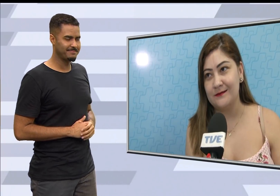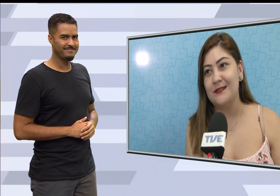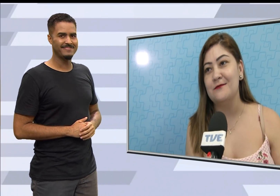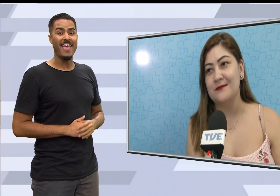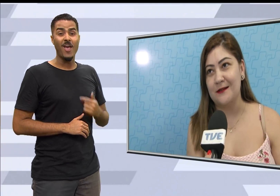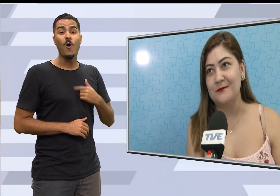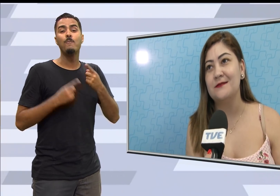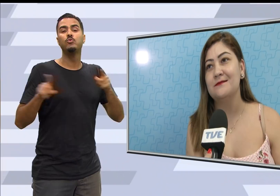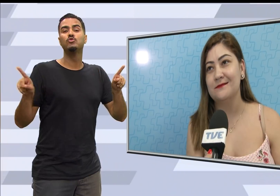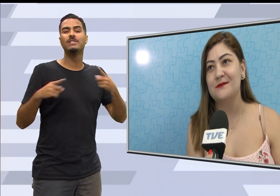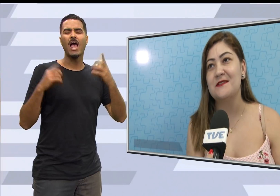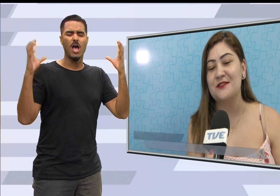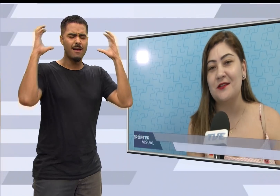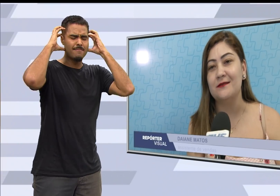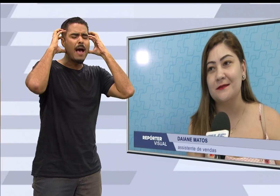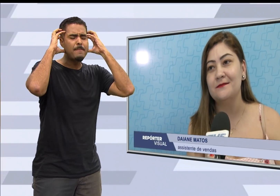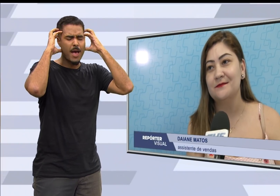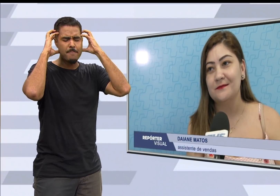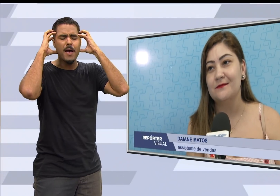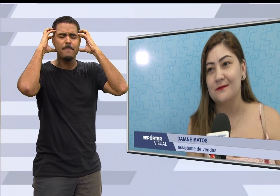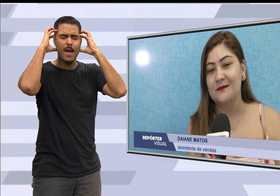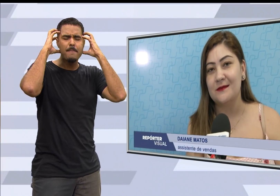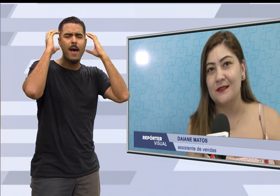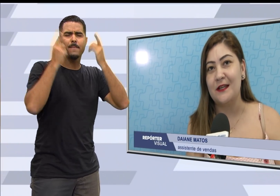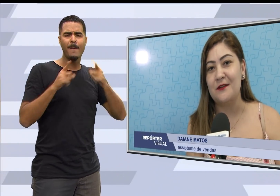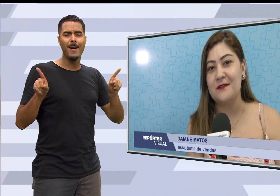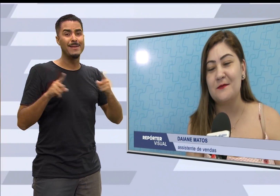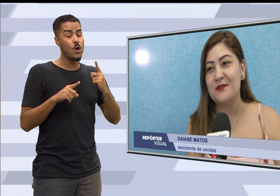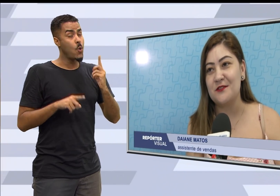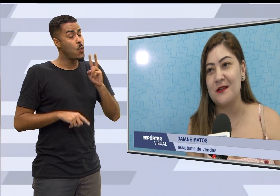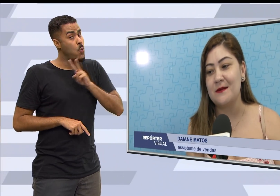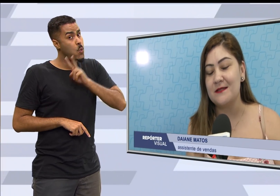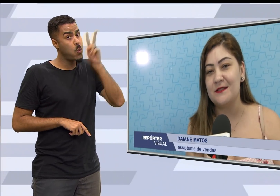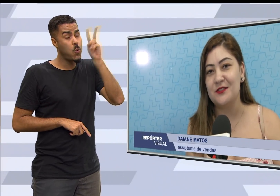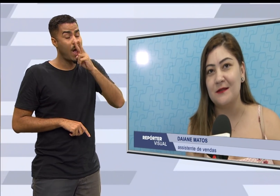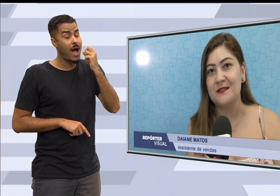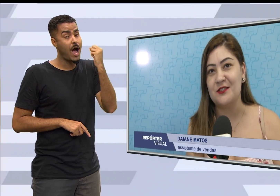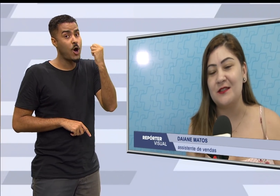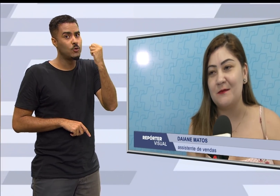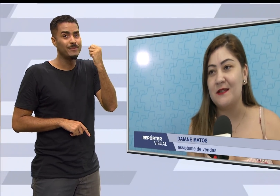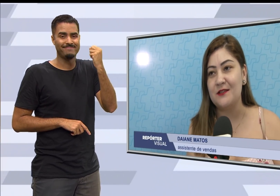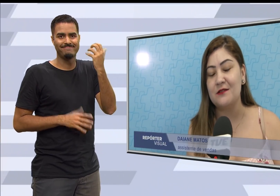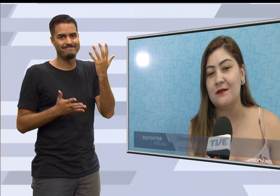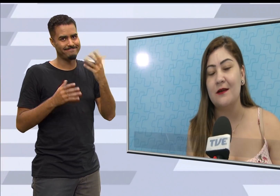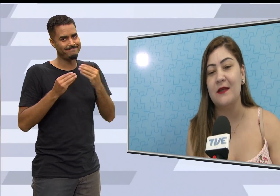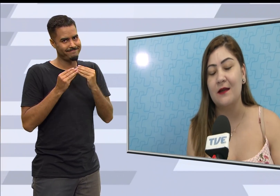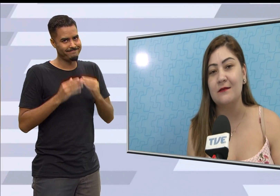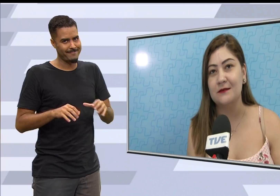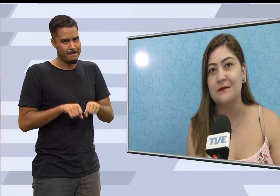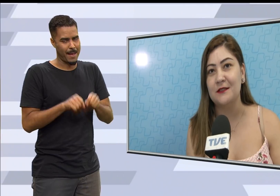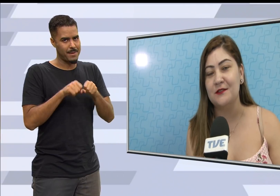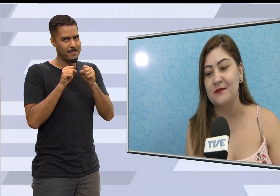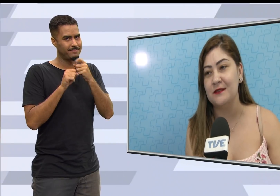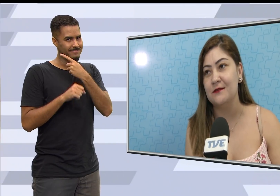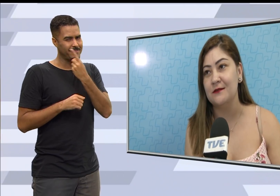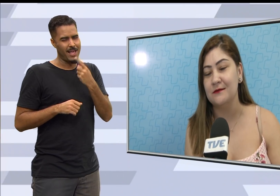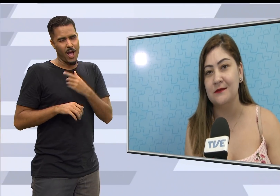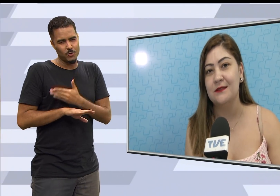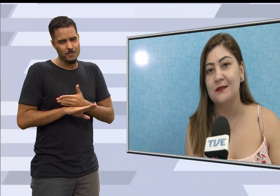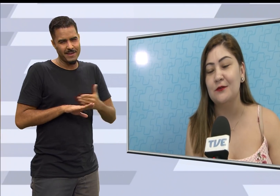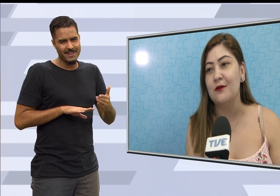ouvido. Eu uso alto, bastante alto. Creio que isso prejudica bastante, né? Mas a gente tem a mania de colocar bem alto o fone de